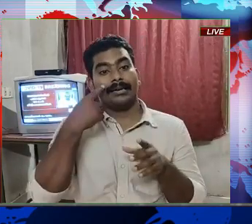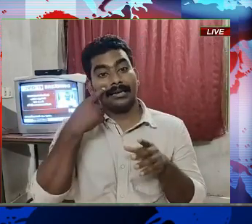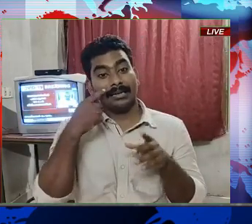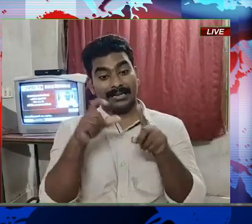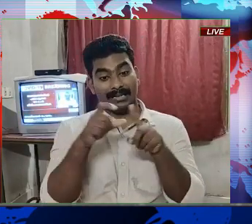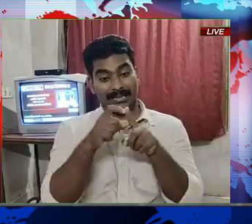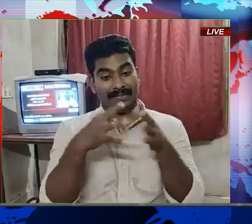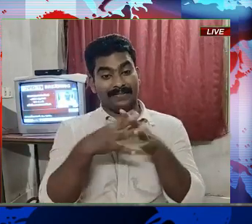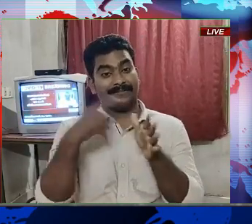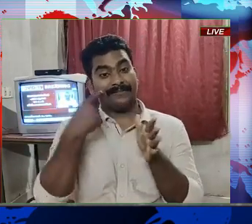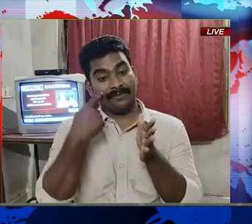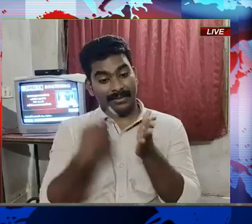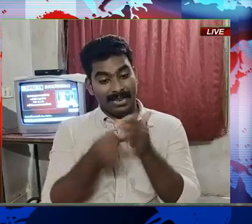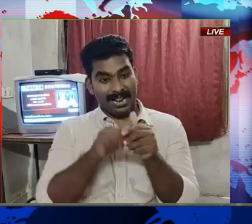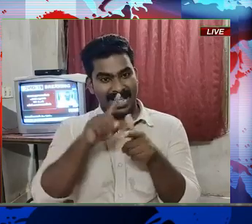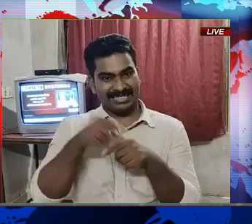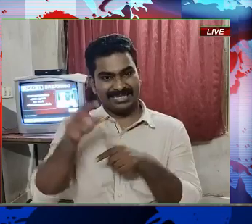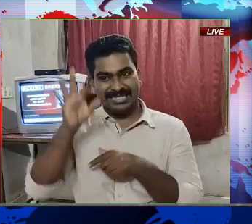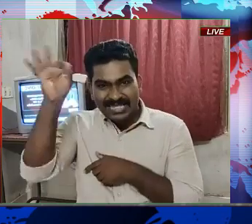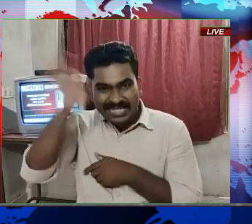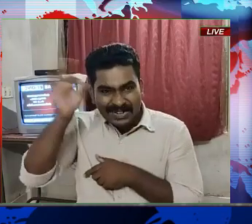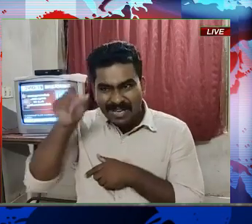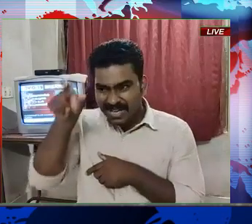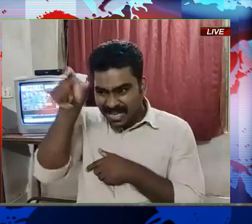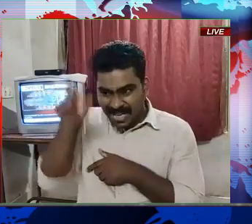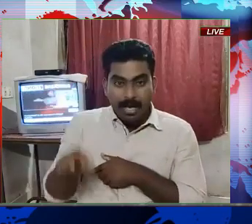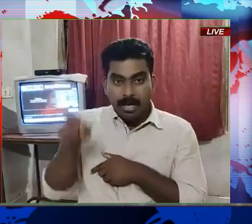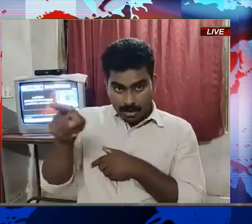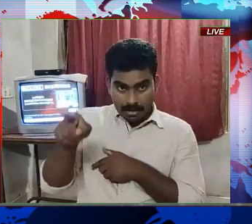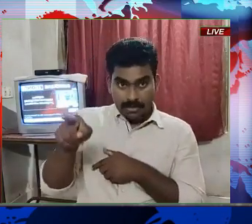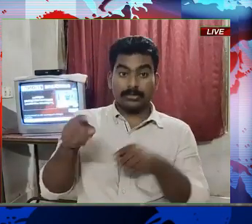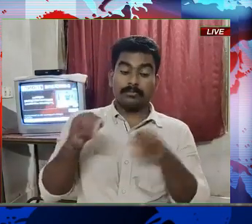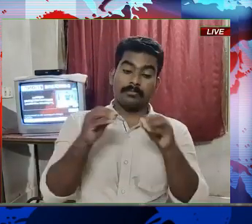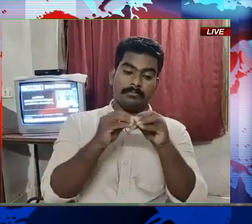1 മാസത്തെ വാടക ഇളവ് നൽകാം എന്ന് തീരുമാനിച്ചിട്ടുണ്ട്.